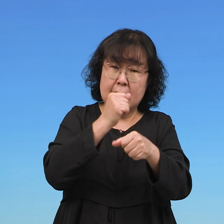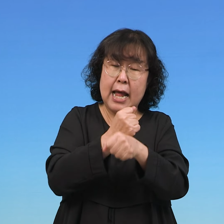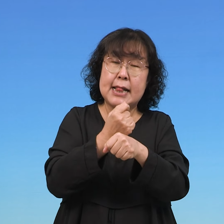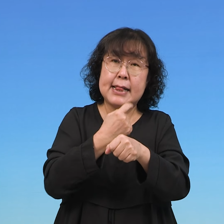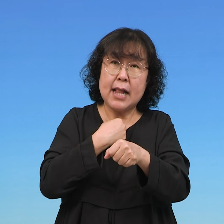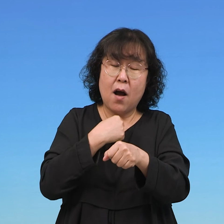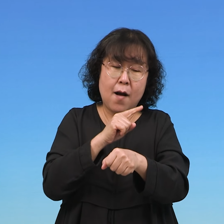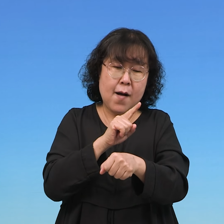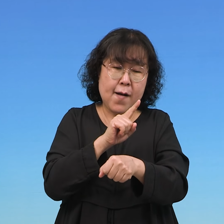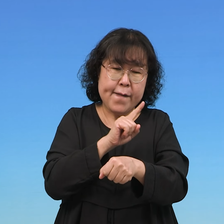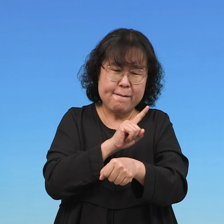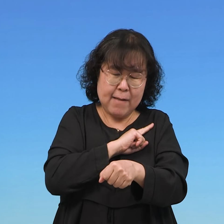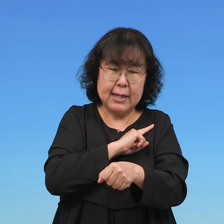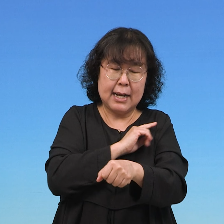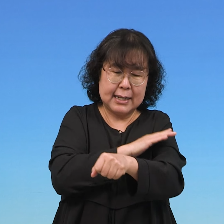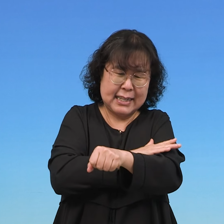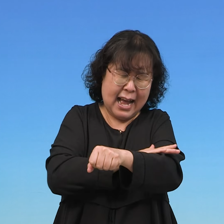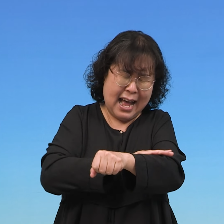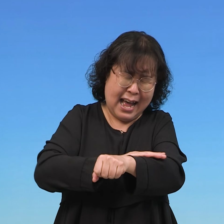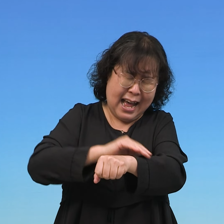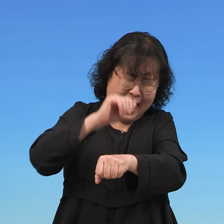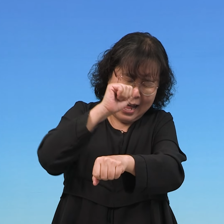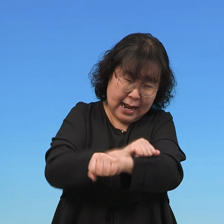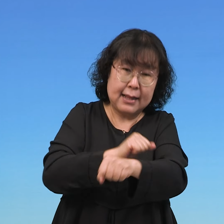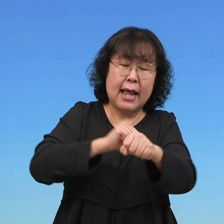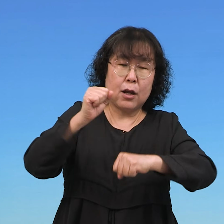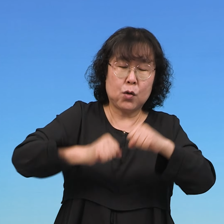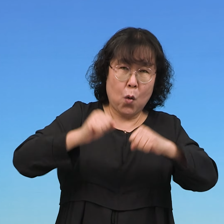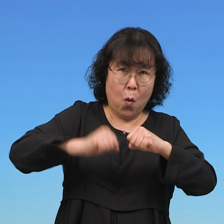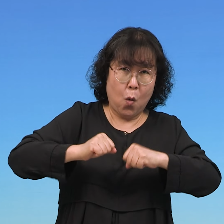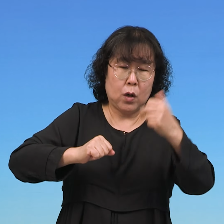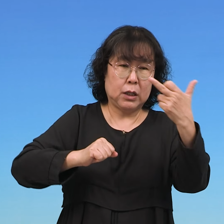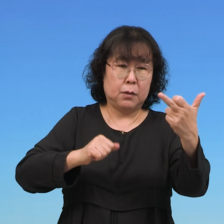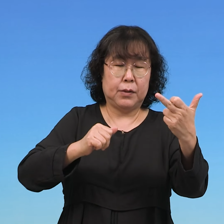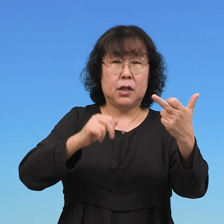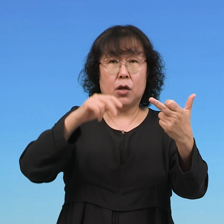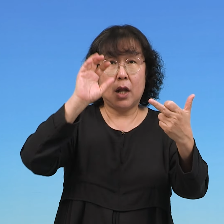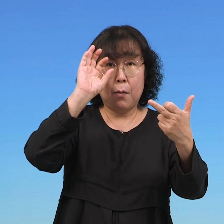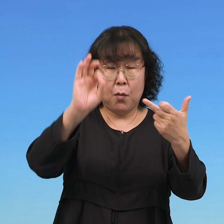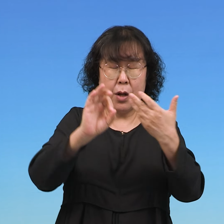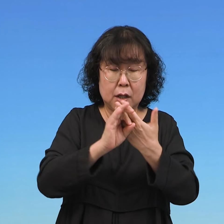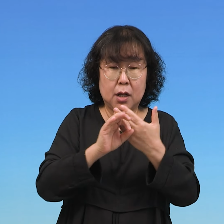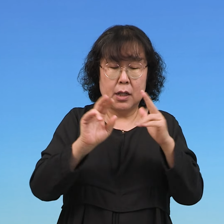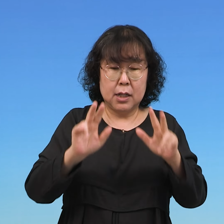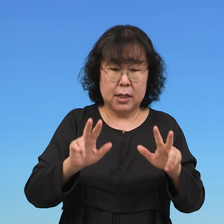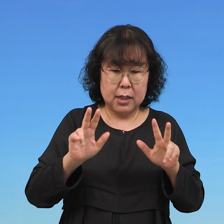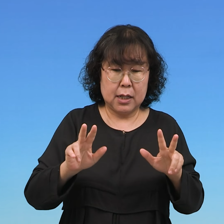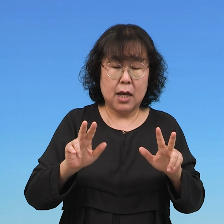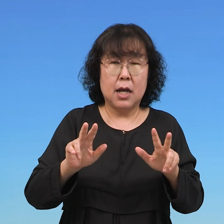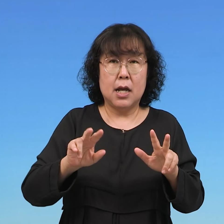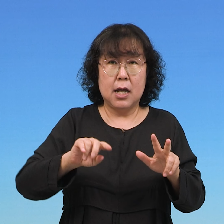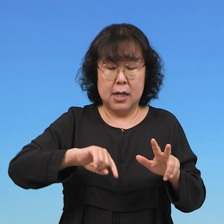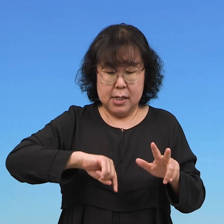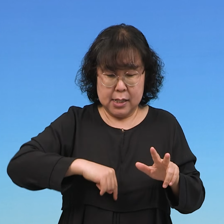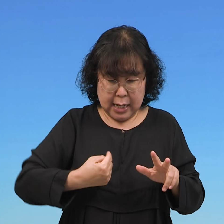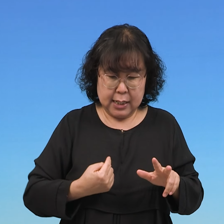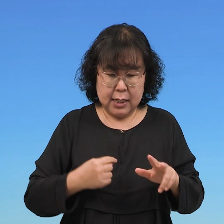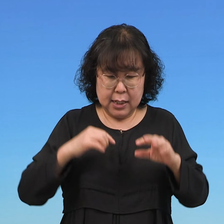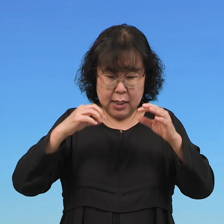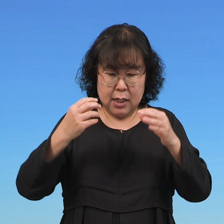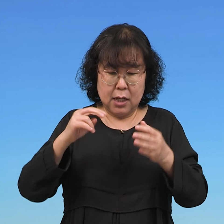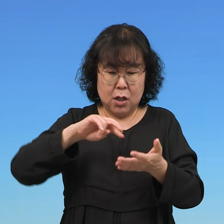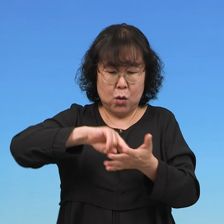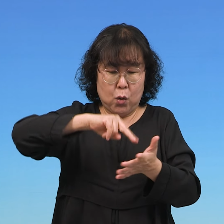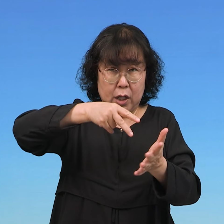했던 가장 잘한 게 17절에 나와요. 이에 스스로 돌이켜 이르되, 이에